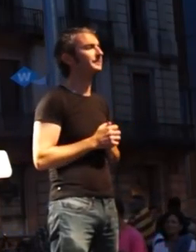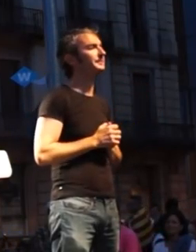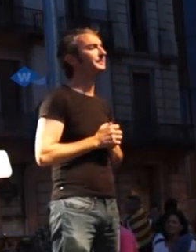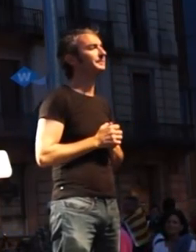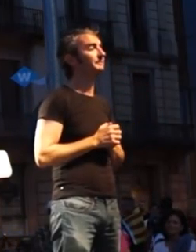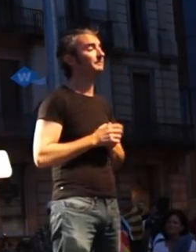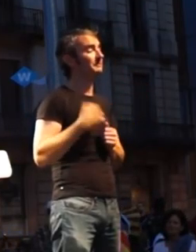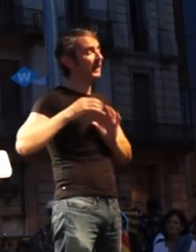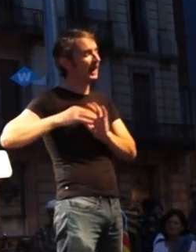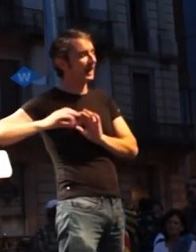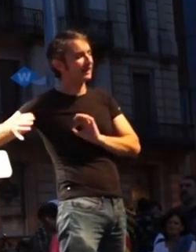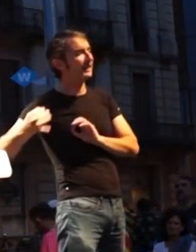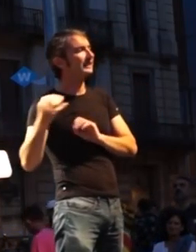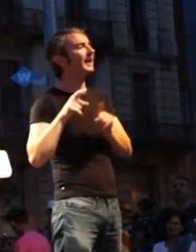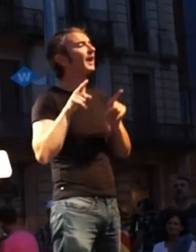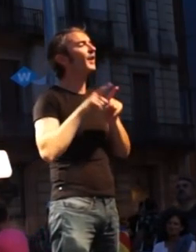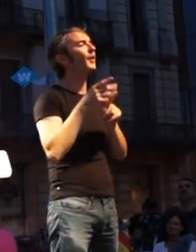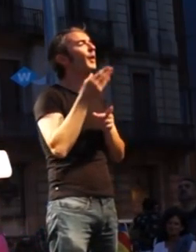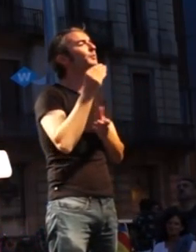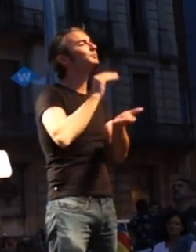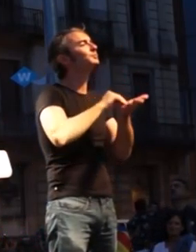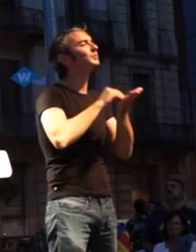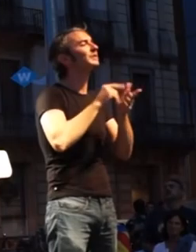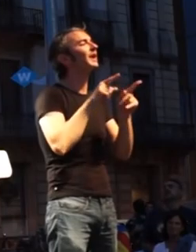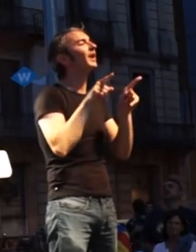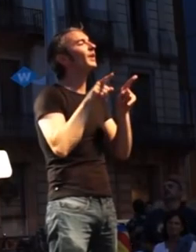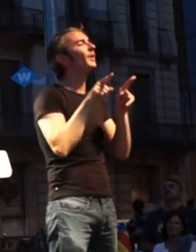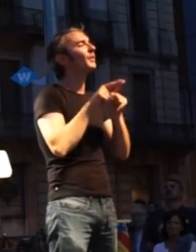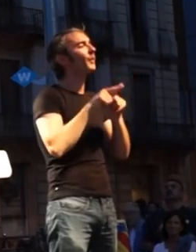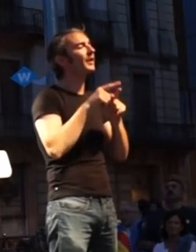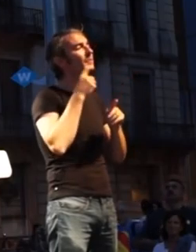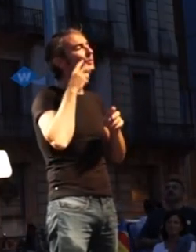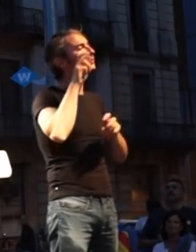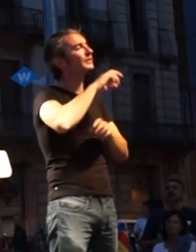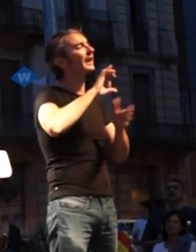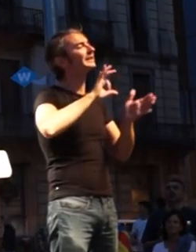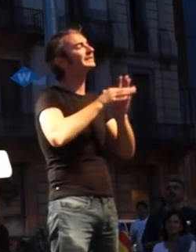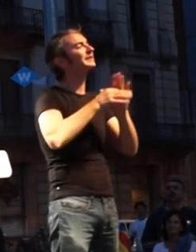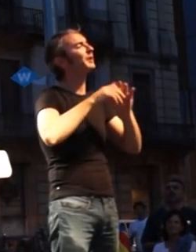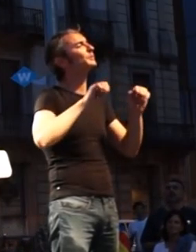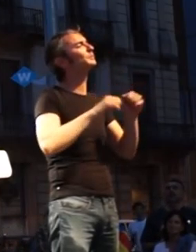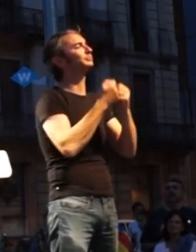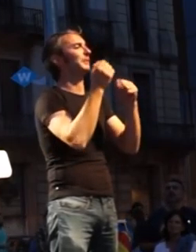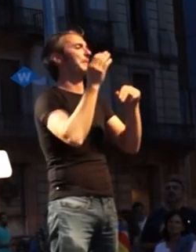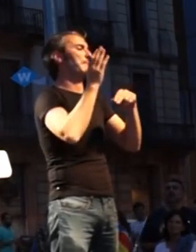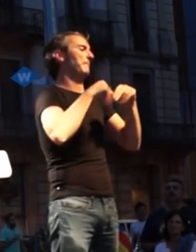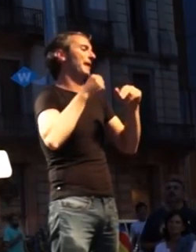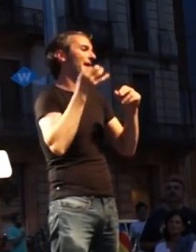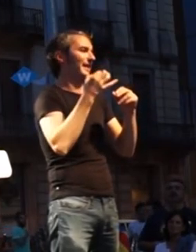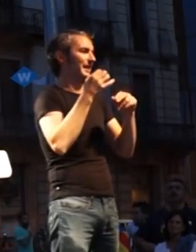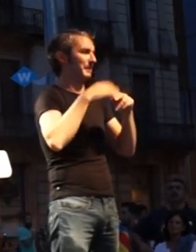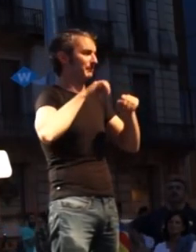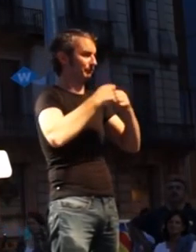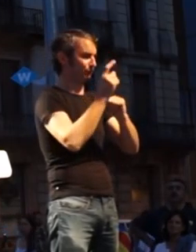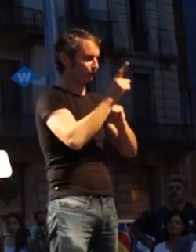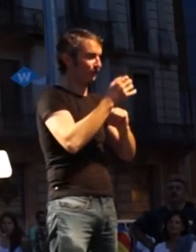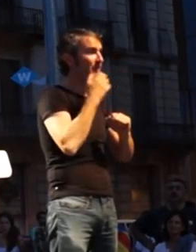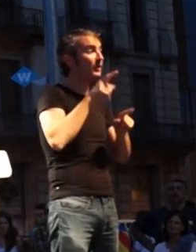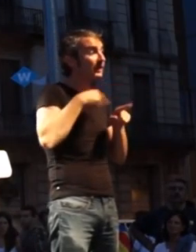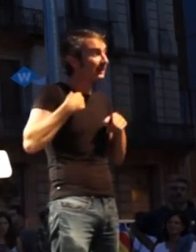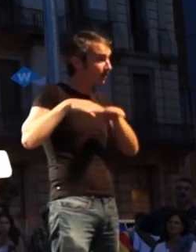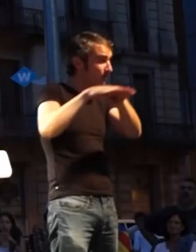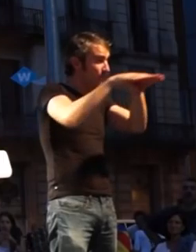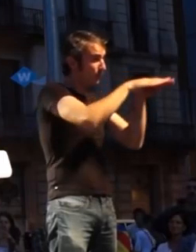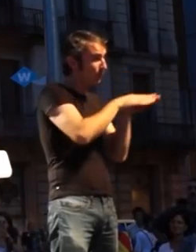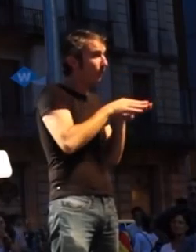Són cadenes, totes les tiretes, que serveixen per apedaçar el sistema perquè aquest no es desmunti. Si veritablement volem una igualtat